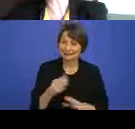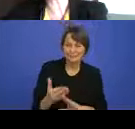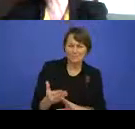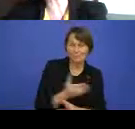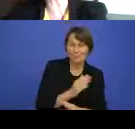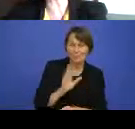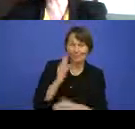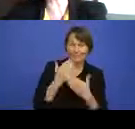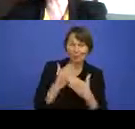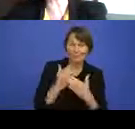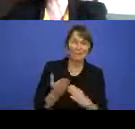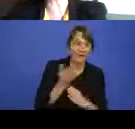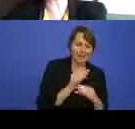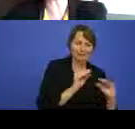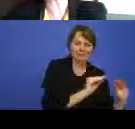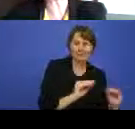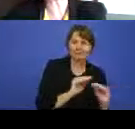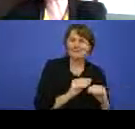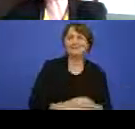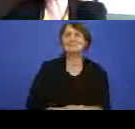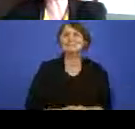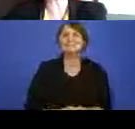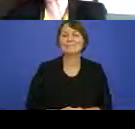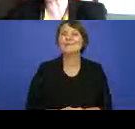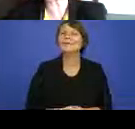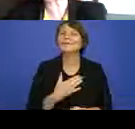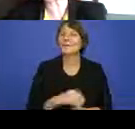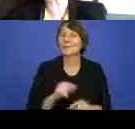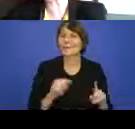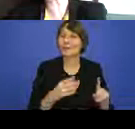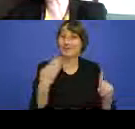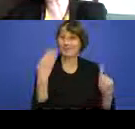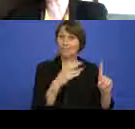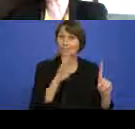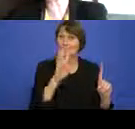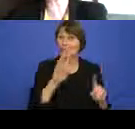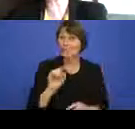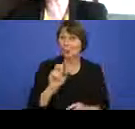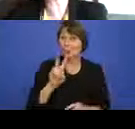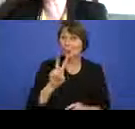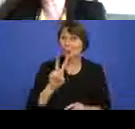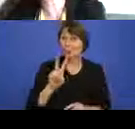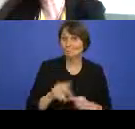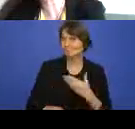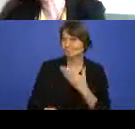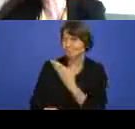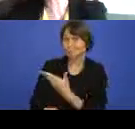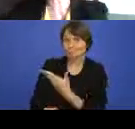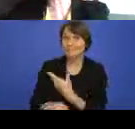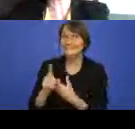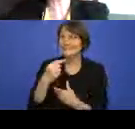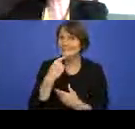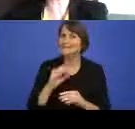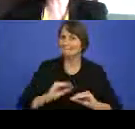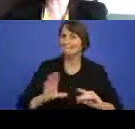processus. Et nous savons que la cible 4.2 fait référence à l'inclusivité dans